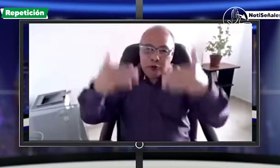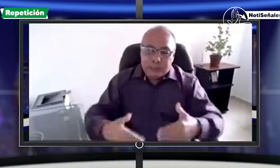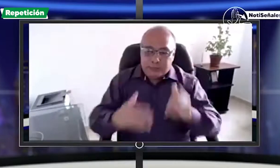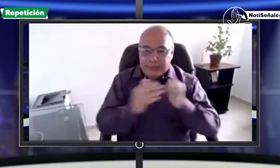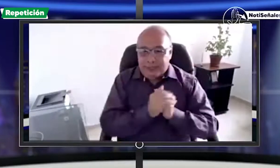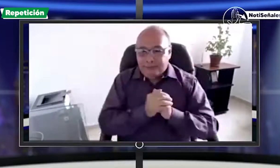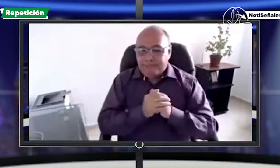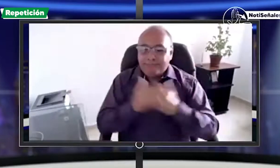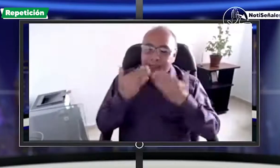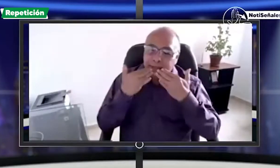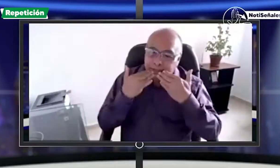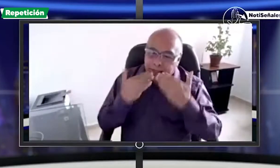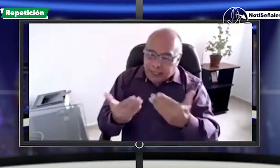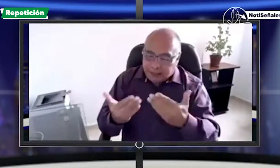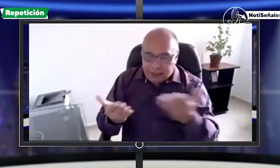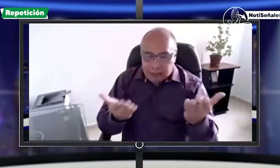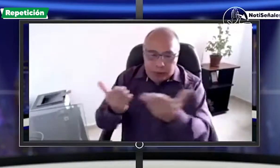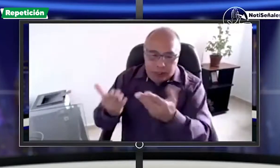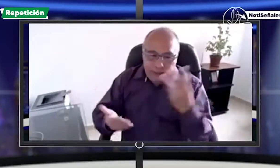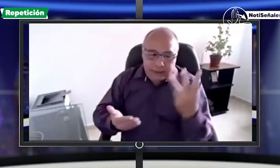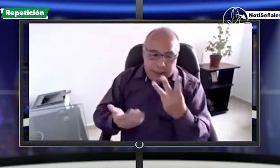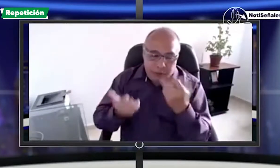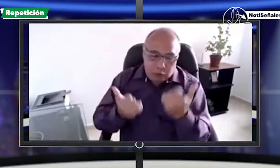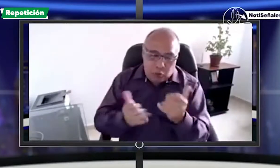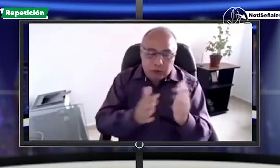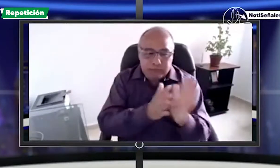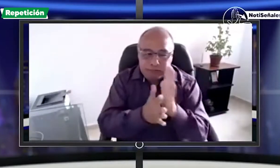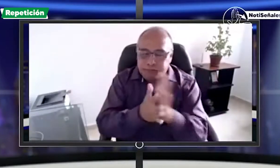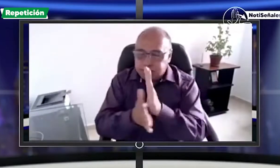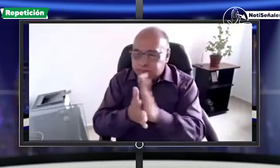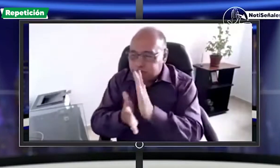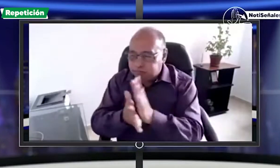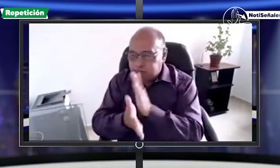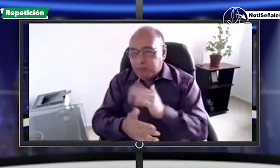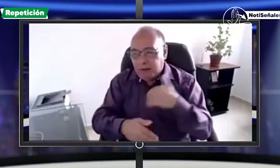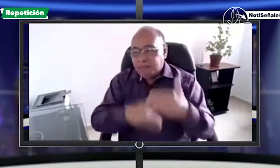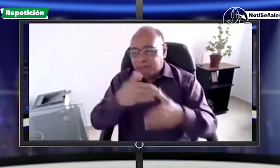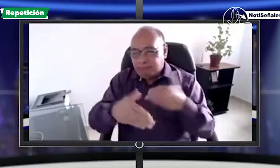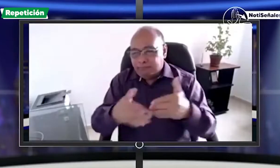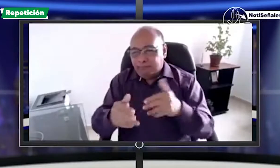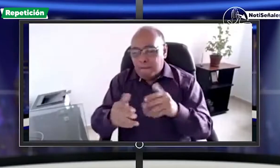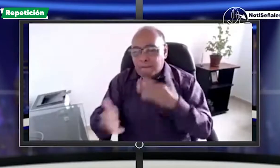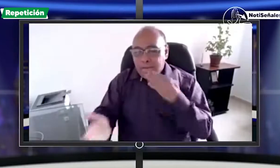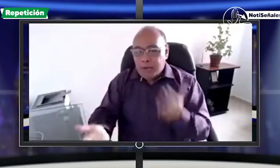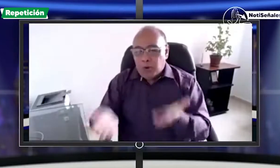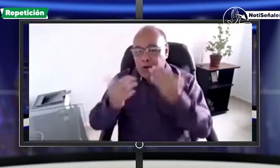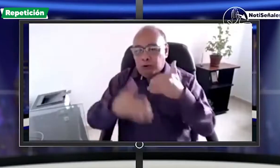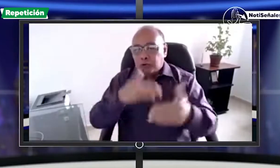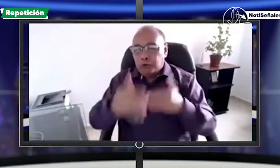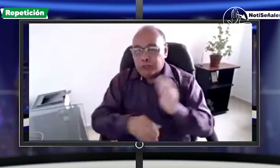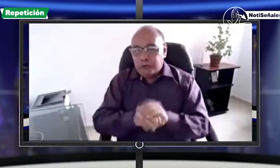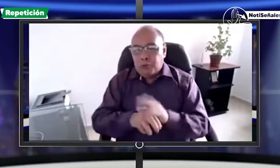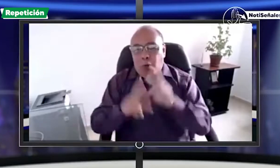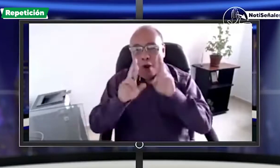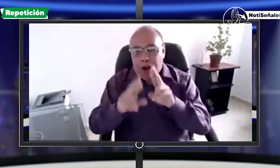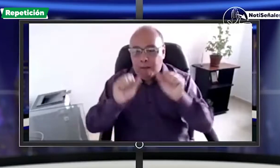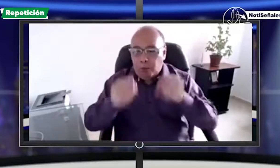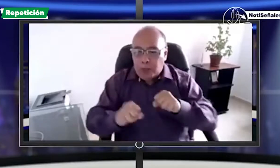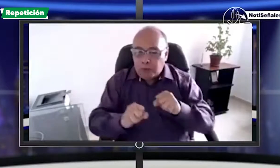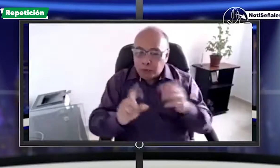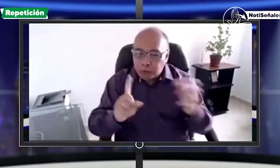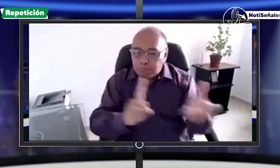mancomunada buscando la inclusión de todas las personas con discapacidad gracias a nuestros tres invitados el día de hoy y